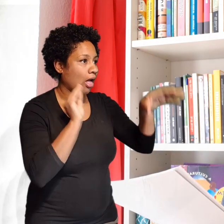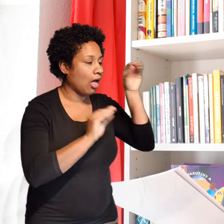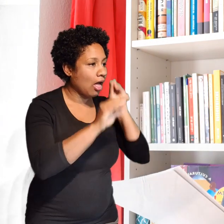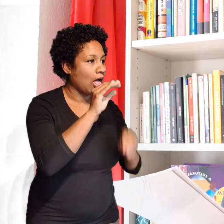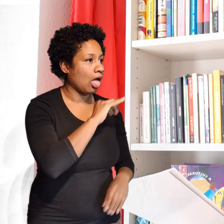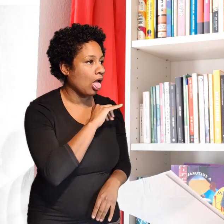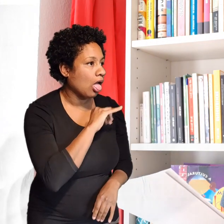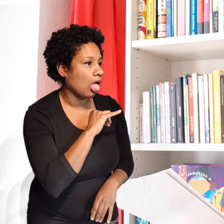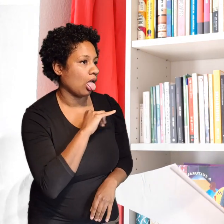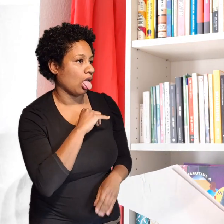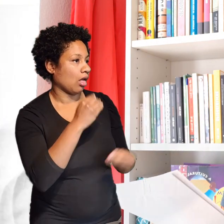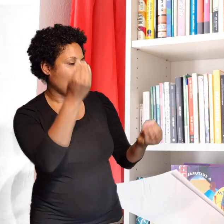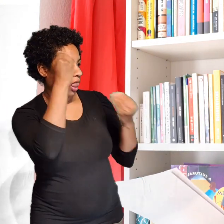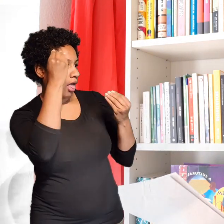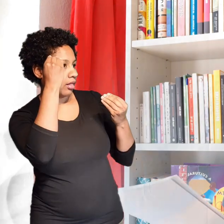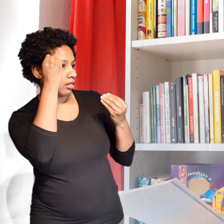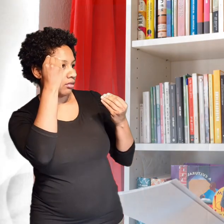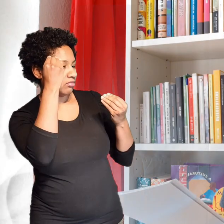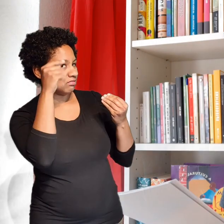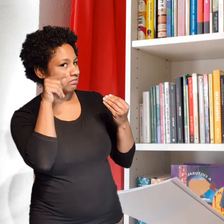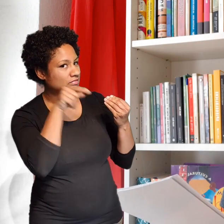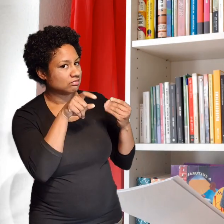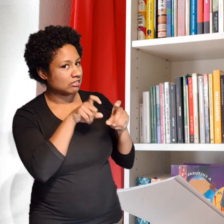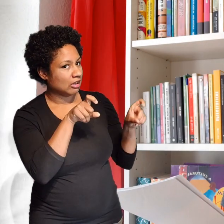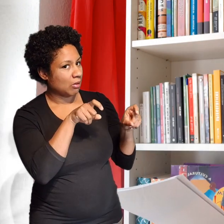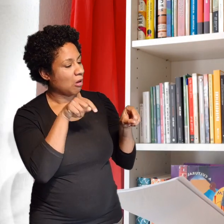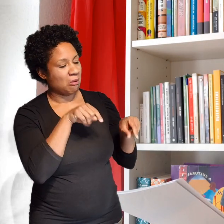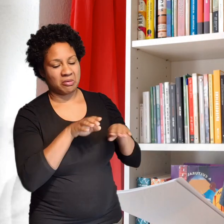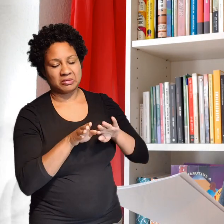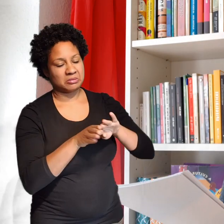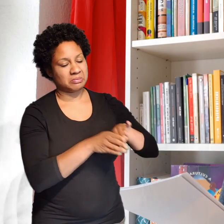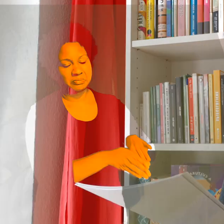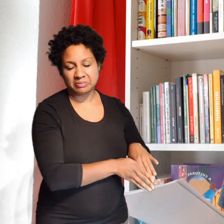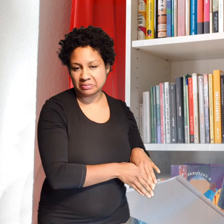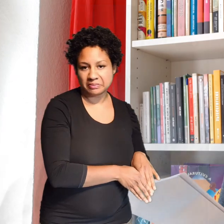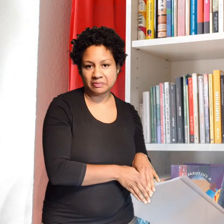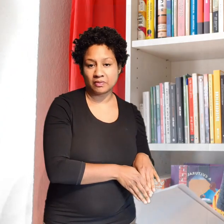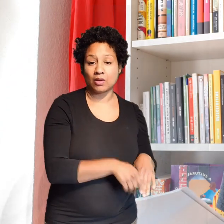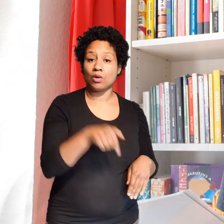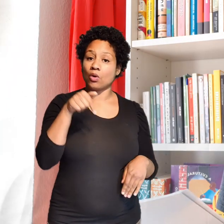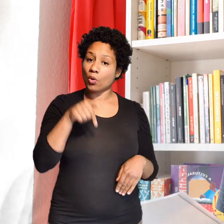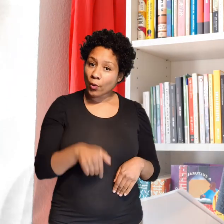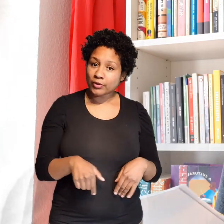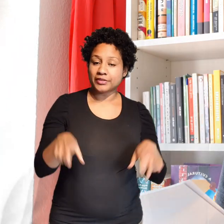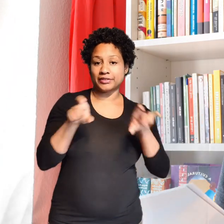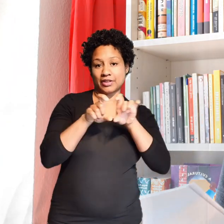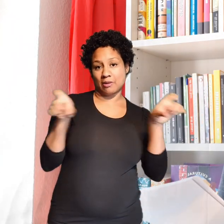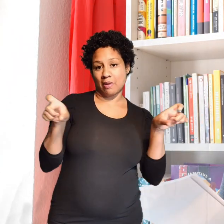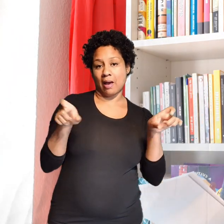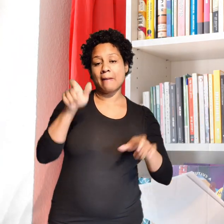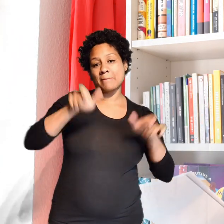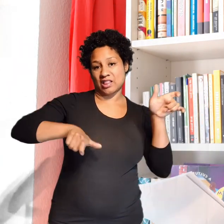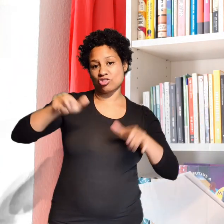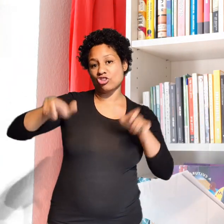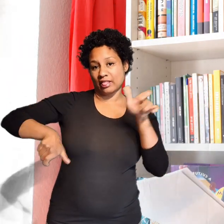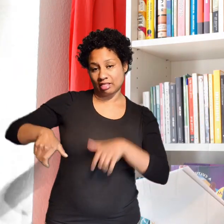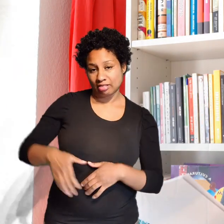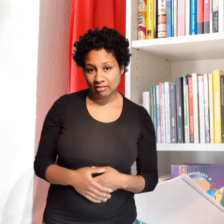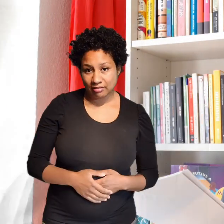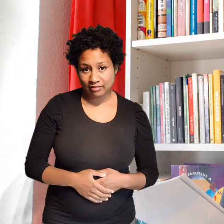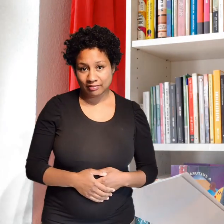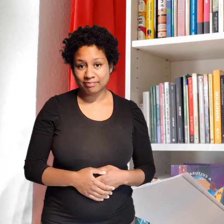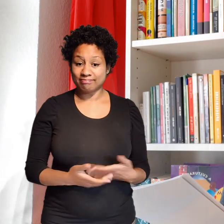könnten. Aber darum soll es heute Abend nicht gehen. Tatsächlich werde ich über Menschen reden.